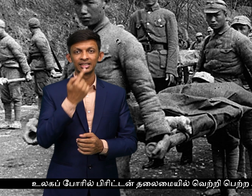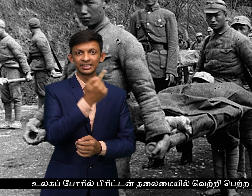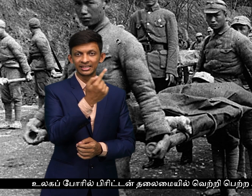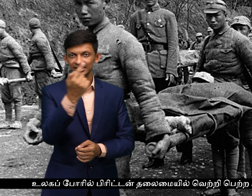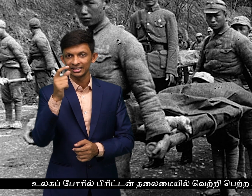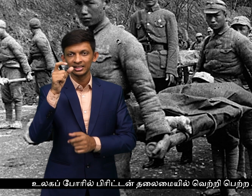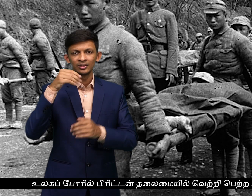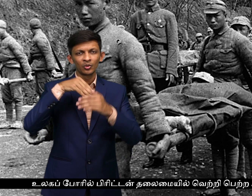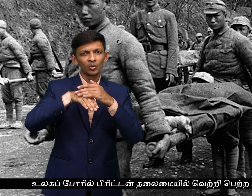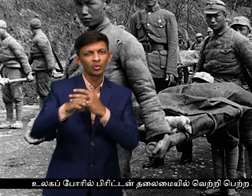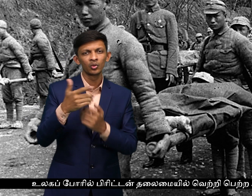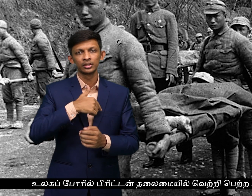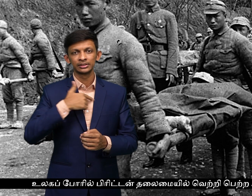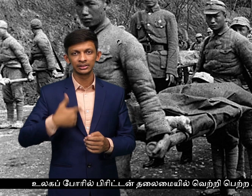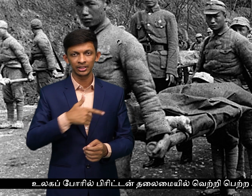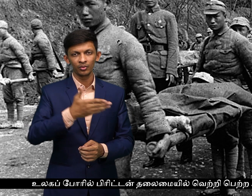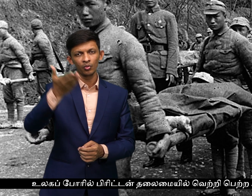உலகப் போரில் பிரிட்டன் தலைமையில்